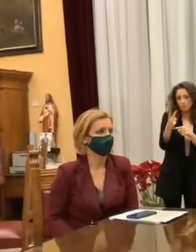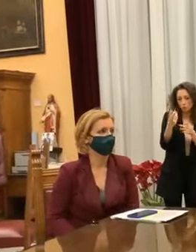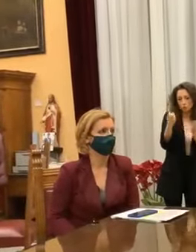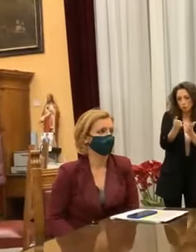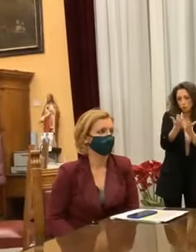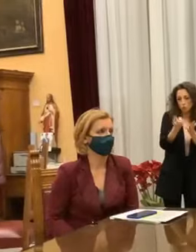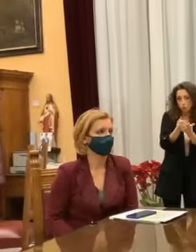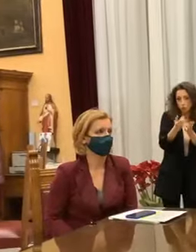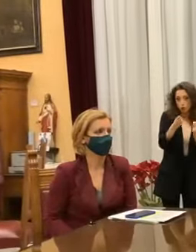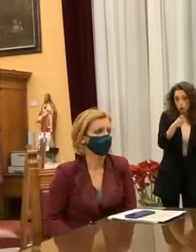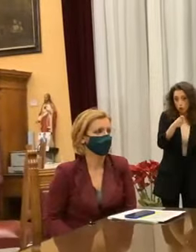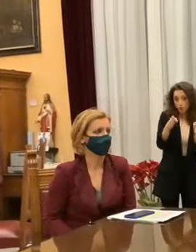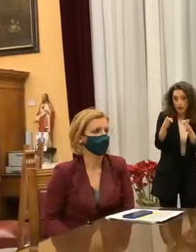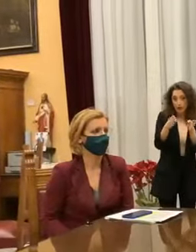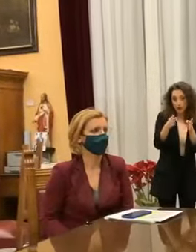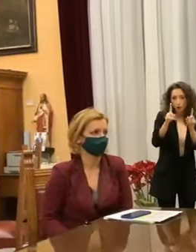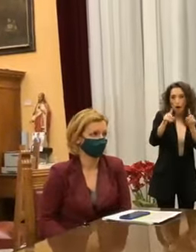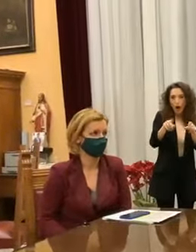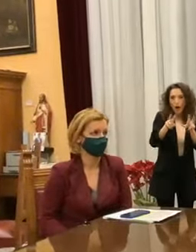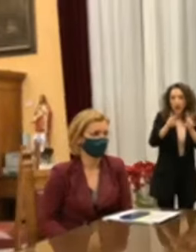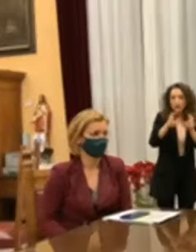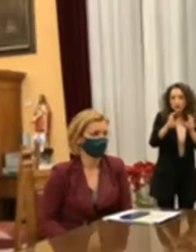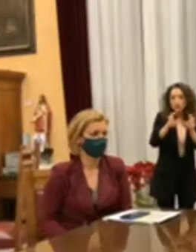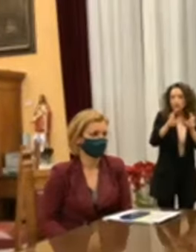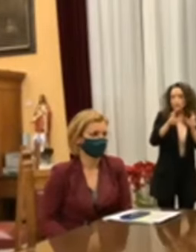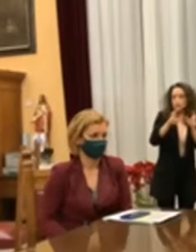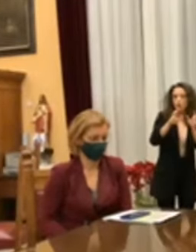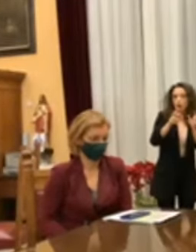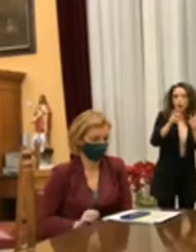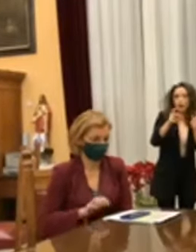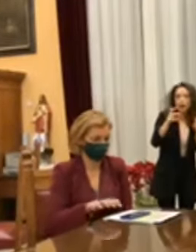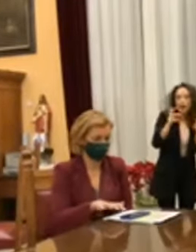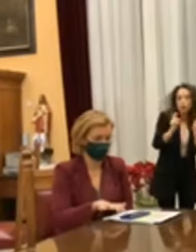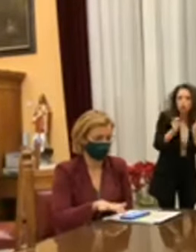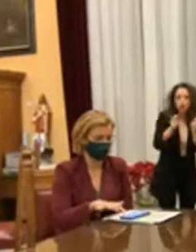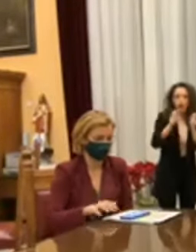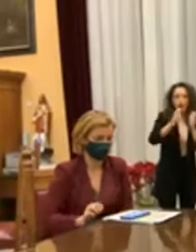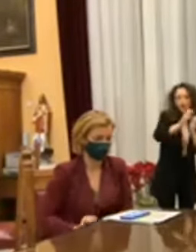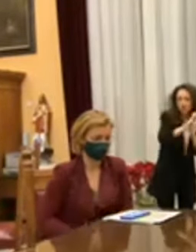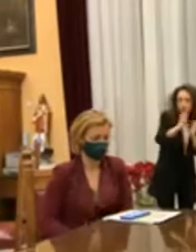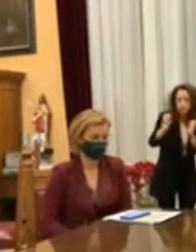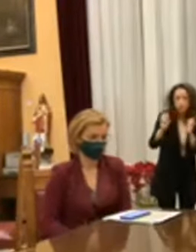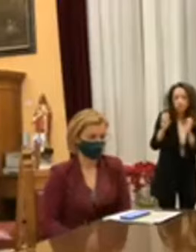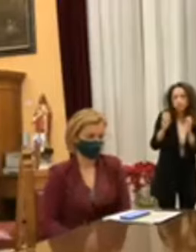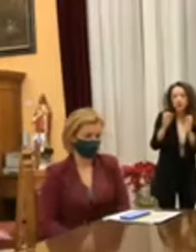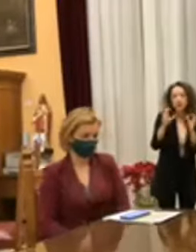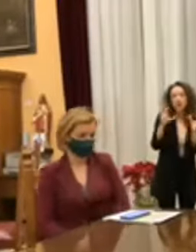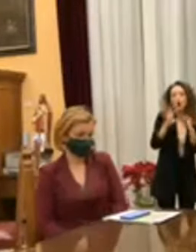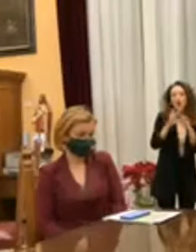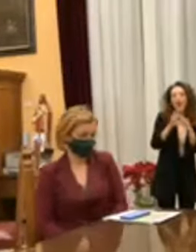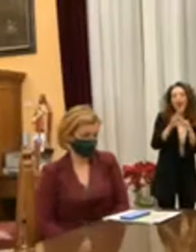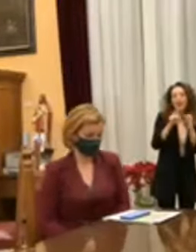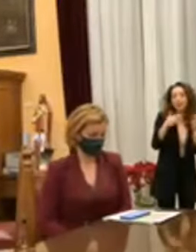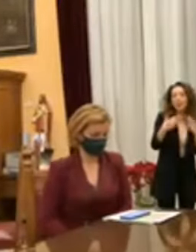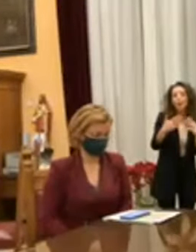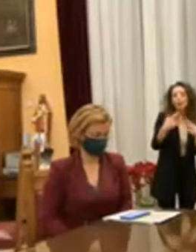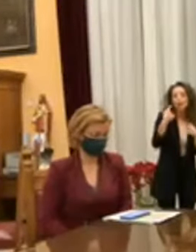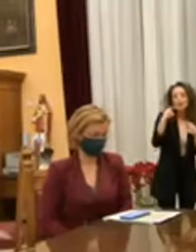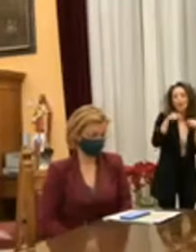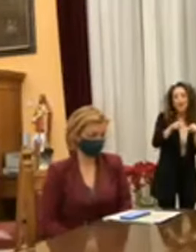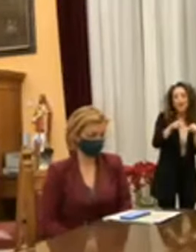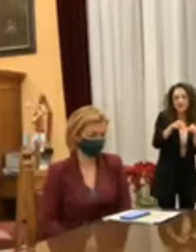accadimenti anche mediatici relativi all'emergenza Covid-19 nella provincia di Messina, per i quali viene chiamata